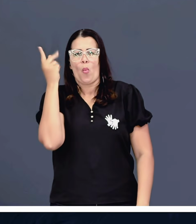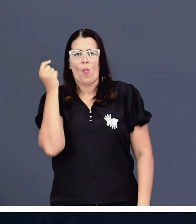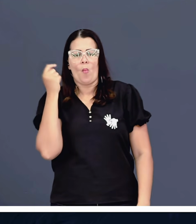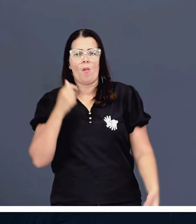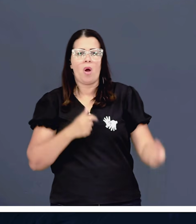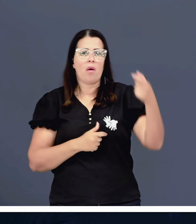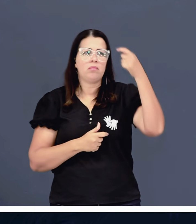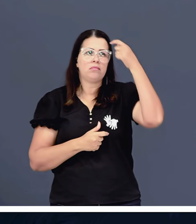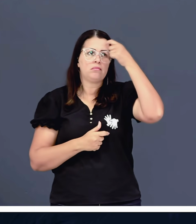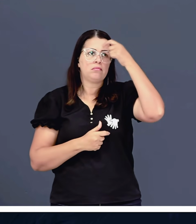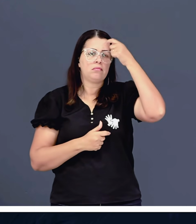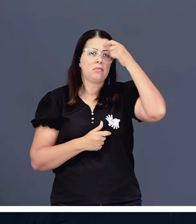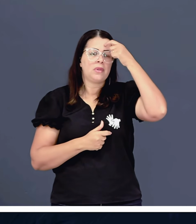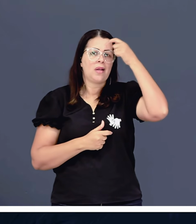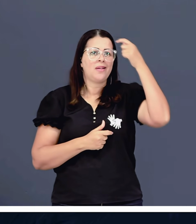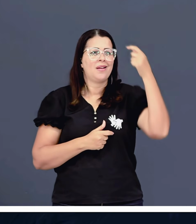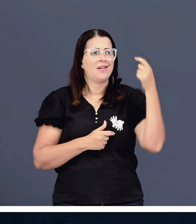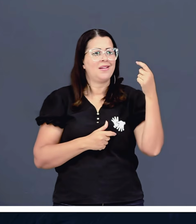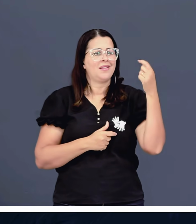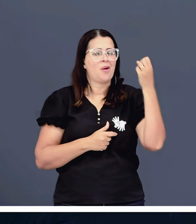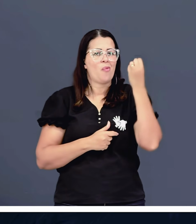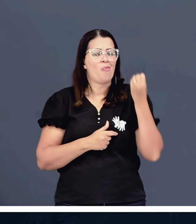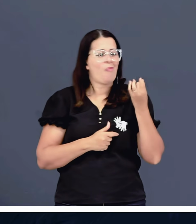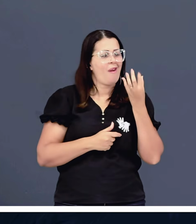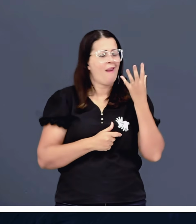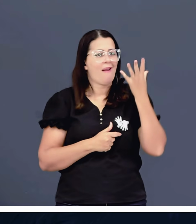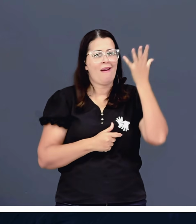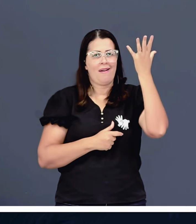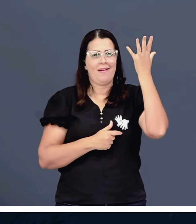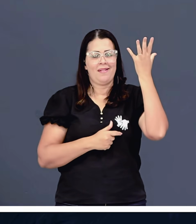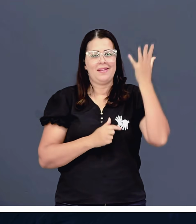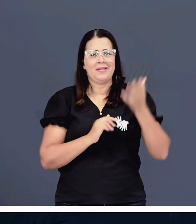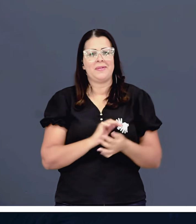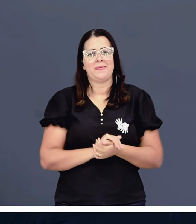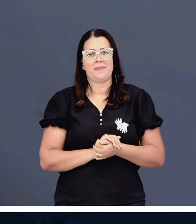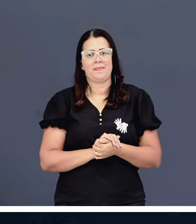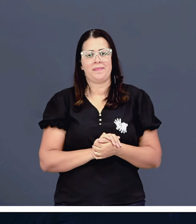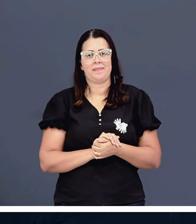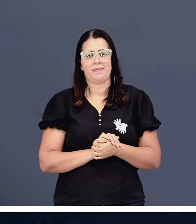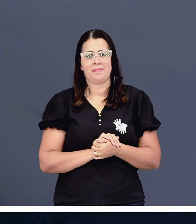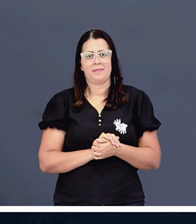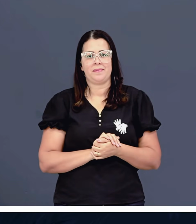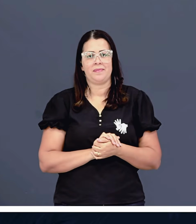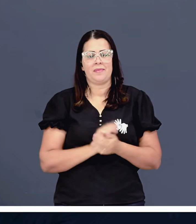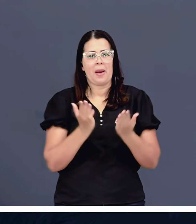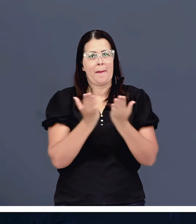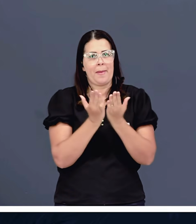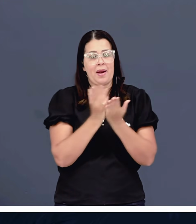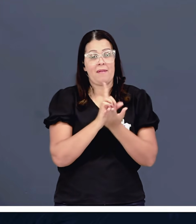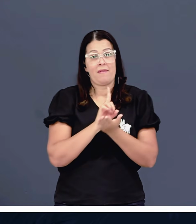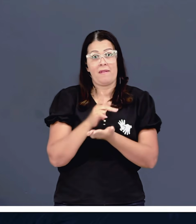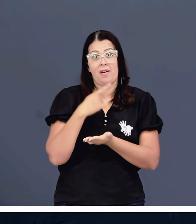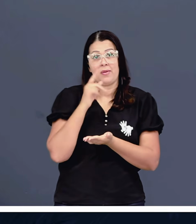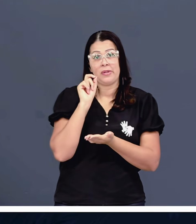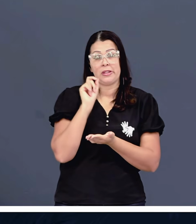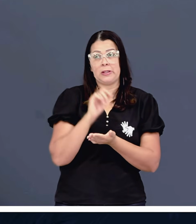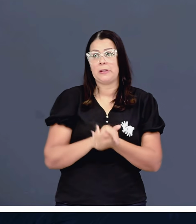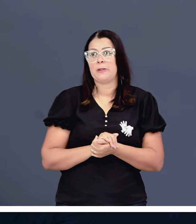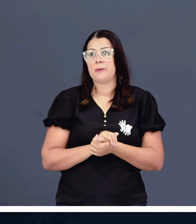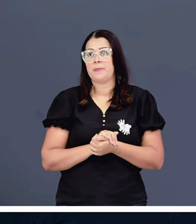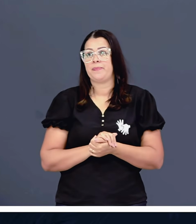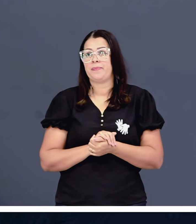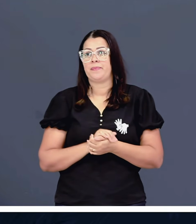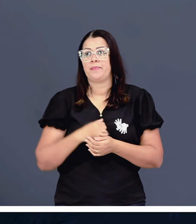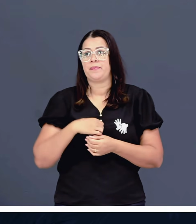é ter uma mentalidade de abundância. A palavra diz